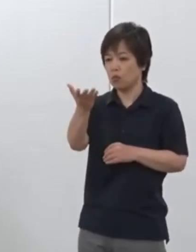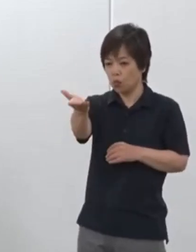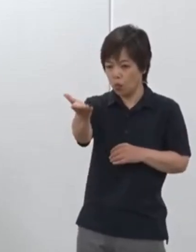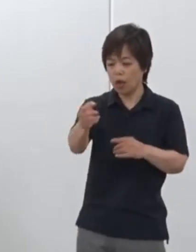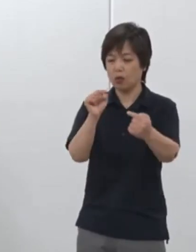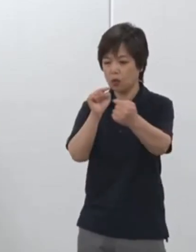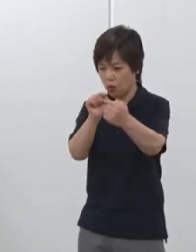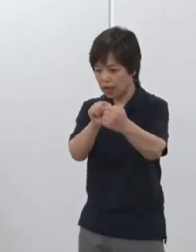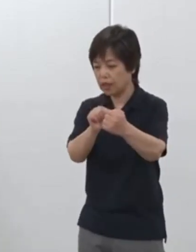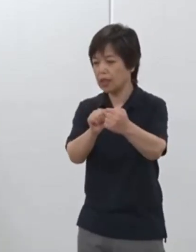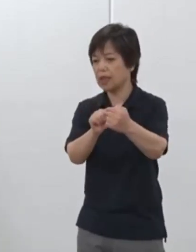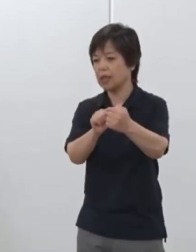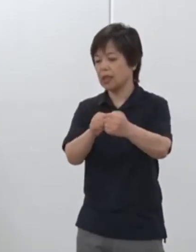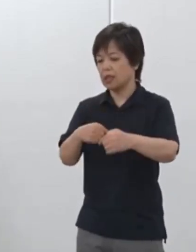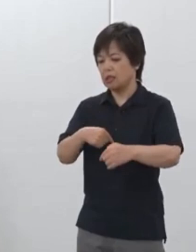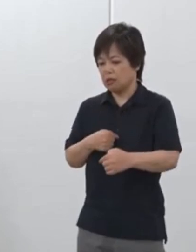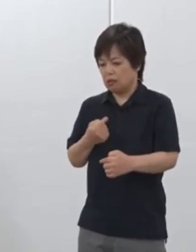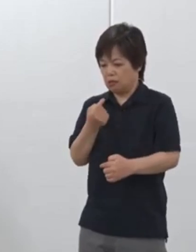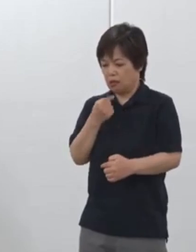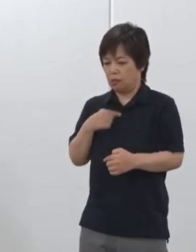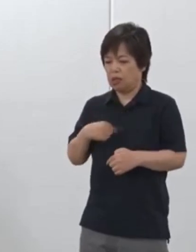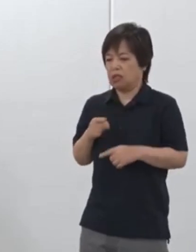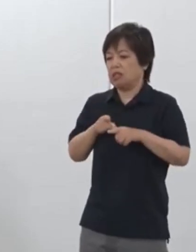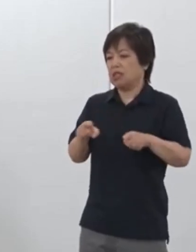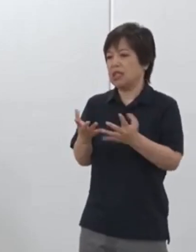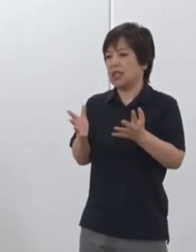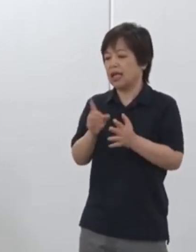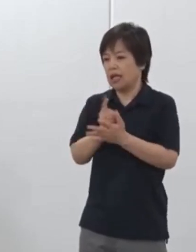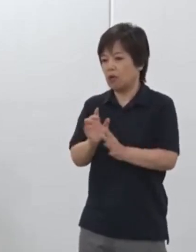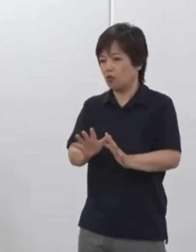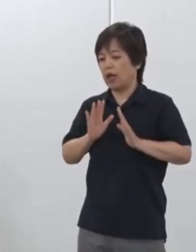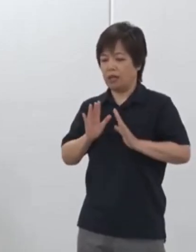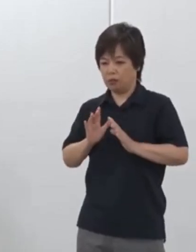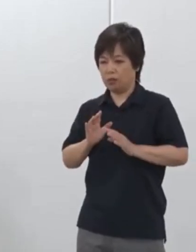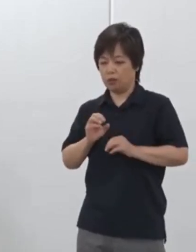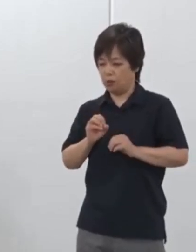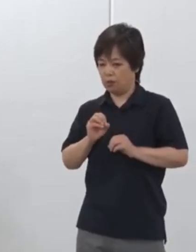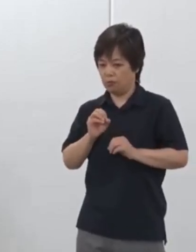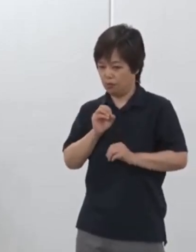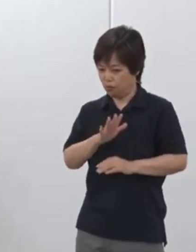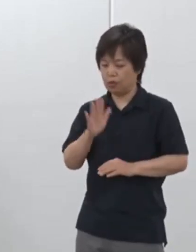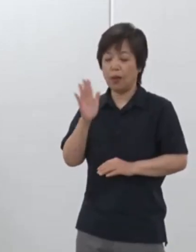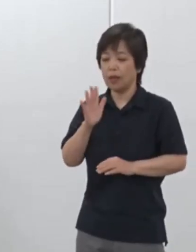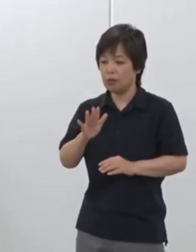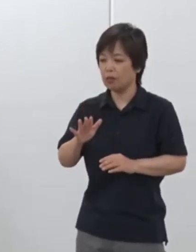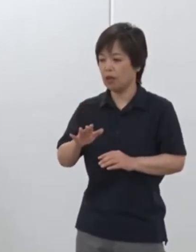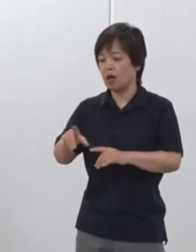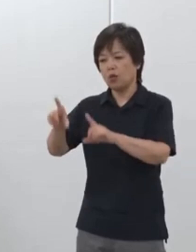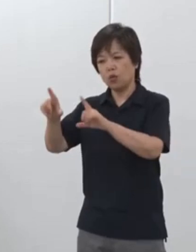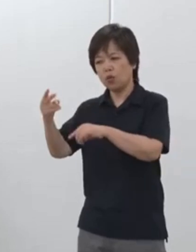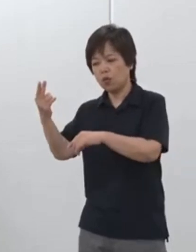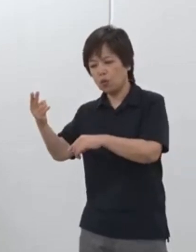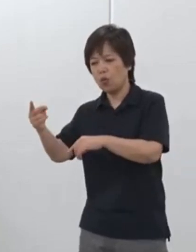との協議やですね、なんかうちの自治体だけが受け入れるって言ってもしょうがないので、全体のこのなんか東京都がどういう位